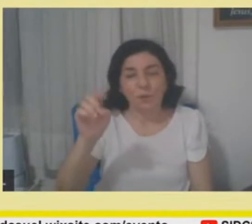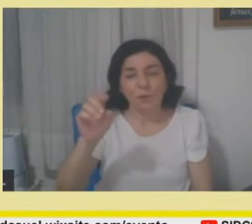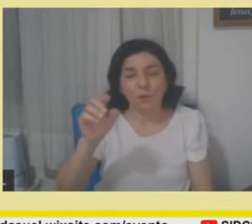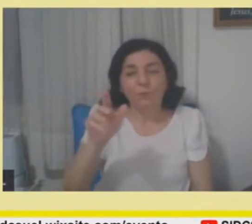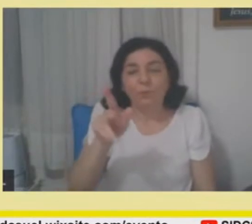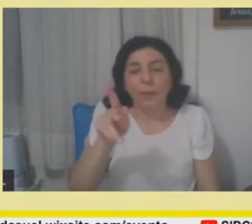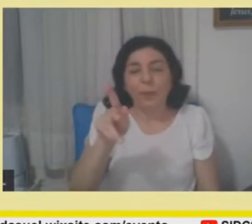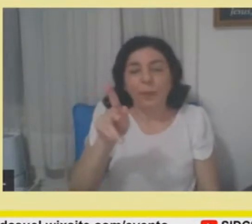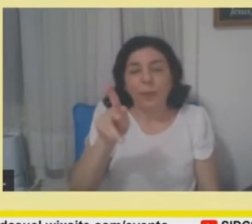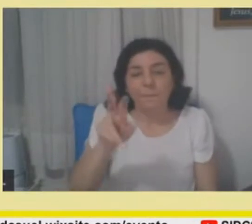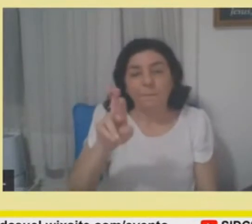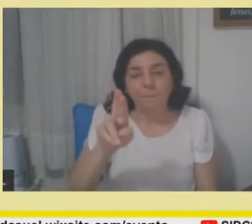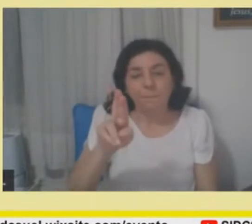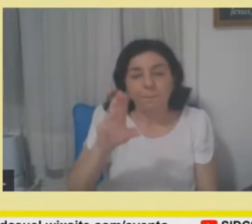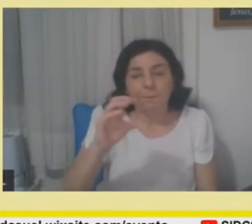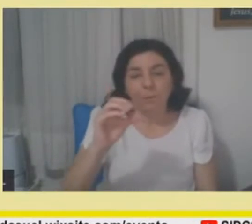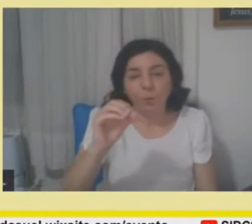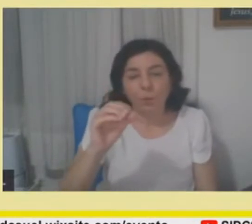de